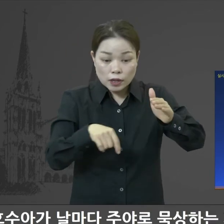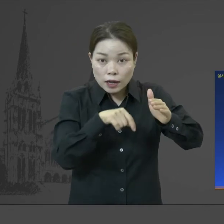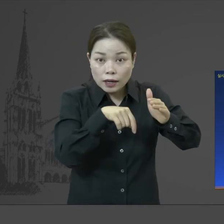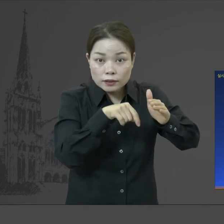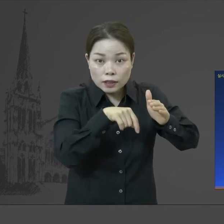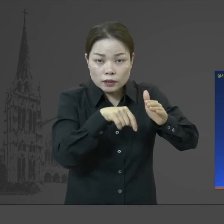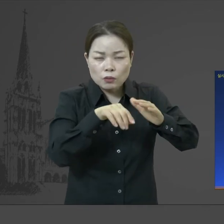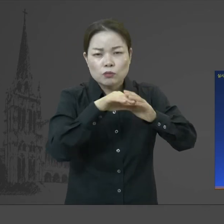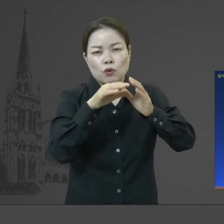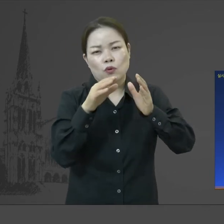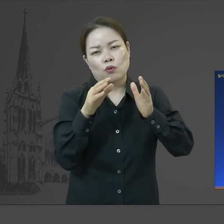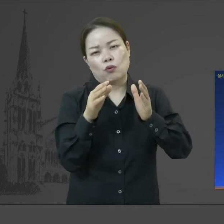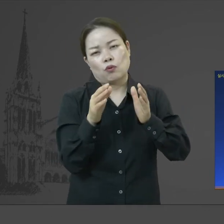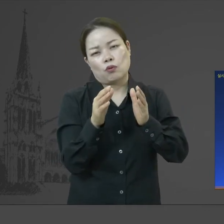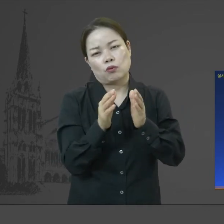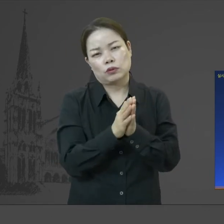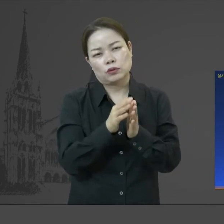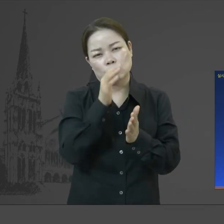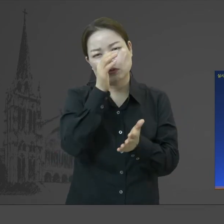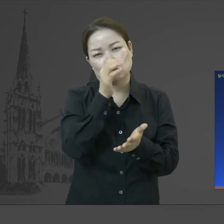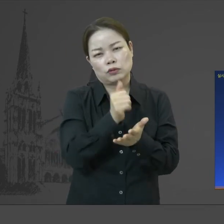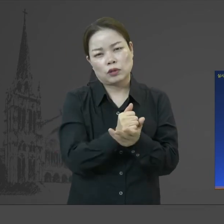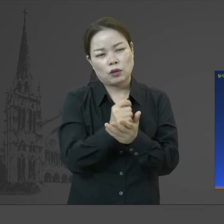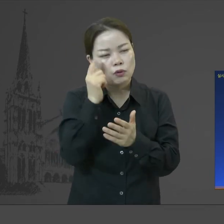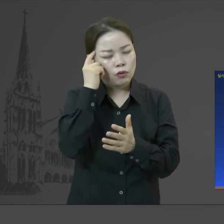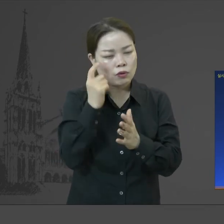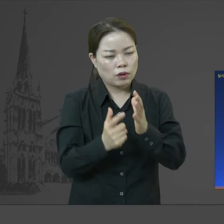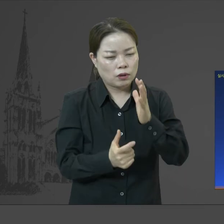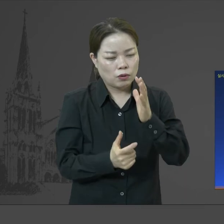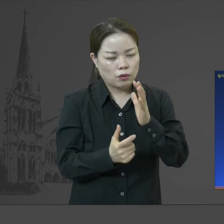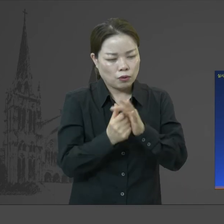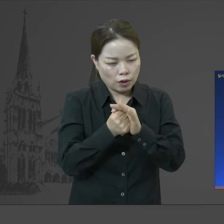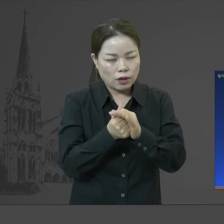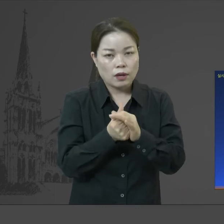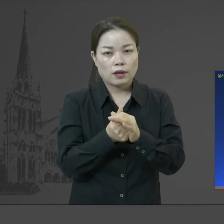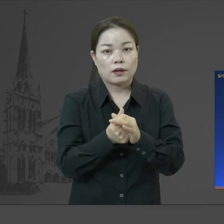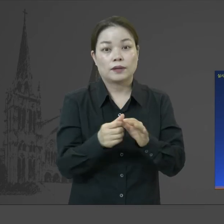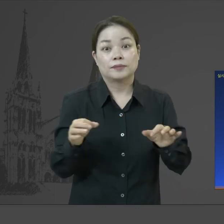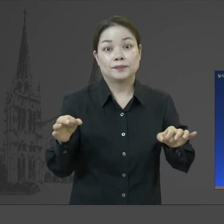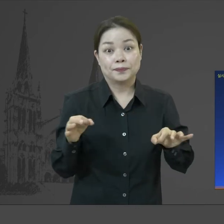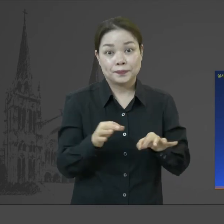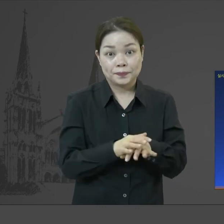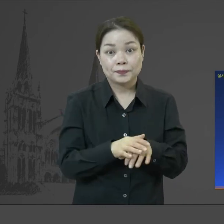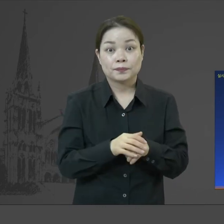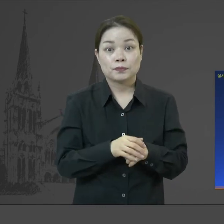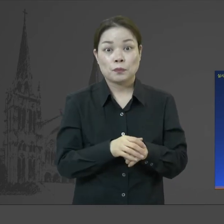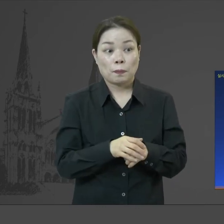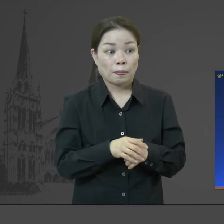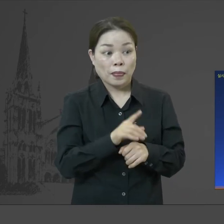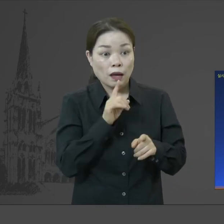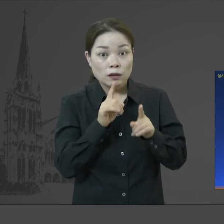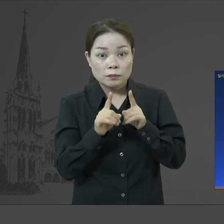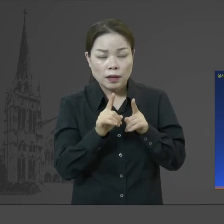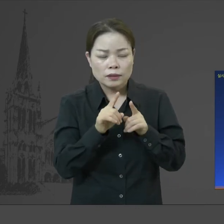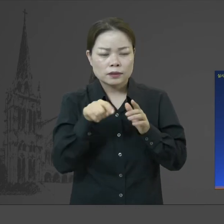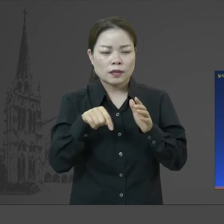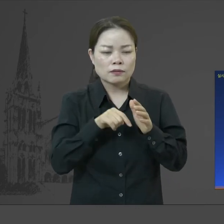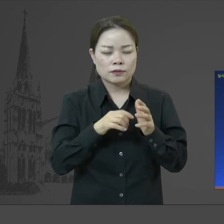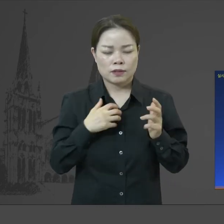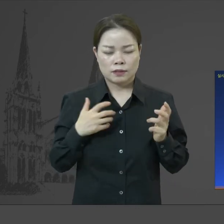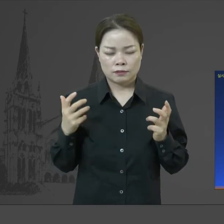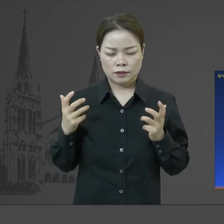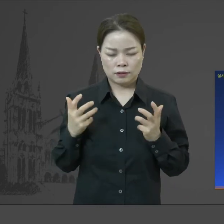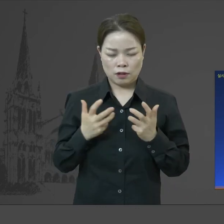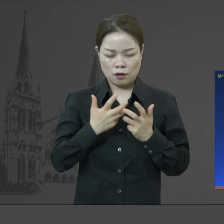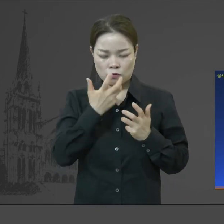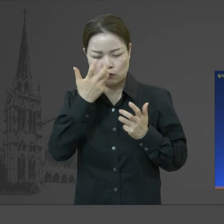있는 모든 불순한 죄의 마음, 죄의 꾀들이 물러가기 시작합니다. 아멘이십니까? 그러면 그 말씀이 우리 가운데 가득 차기